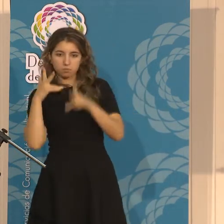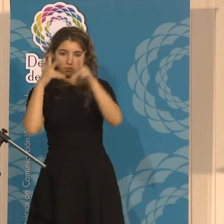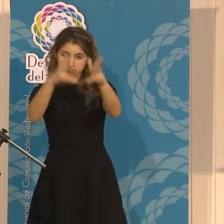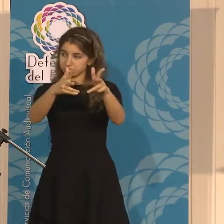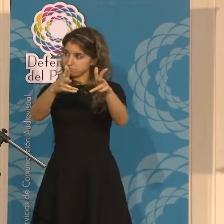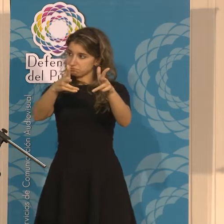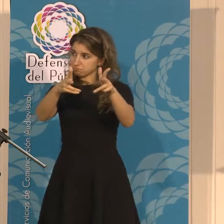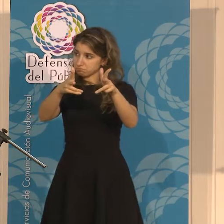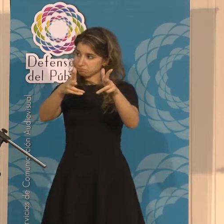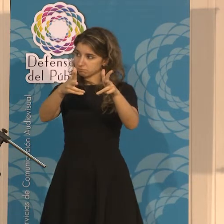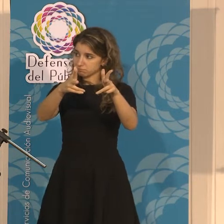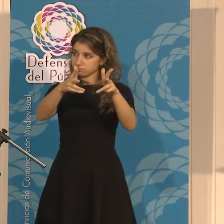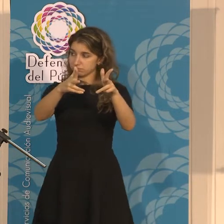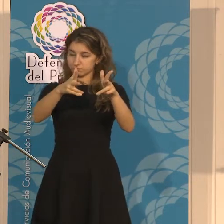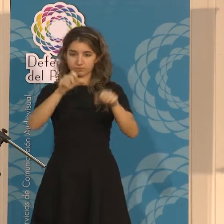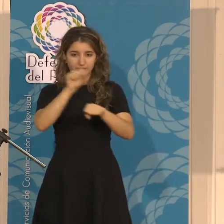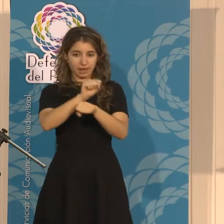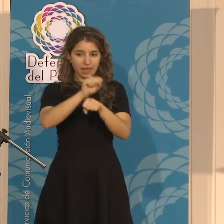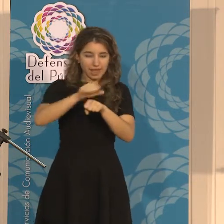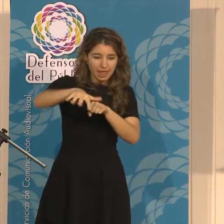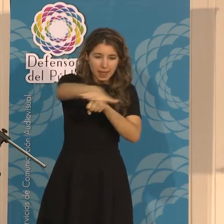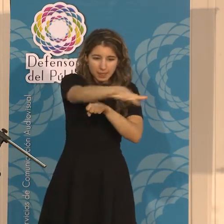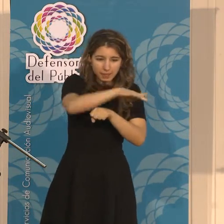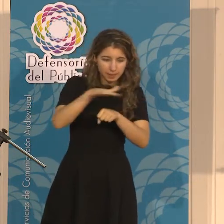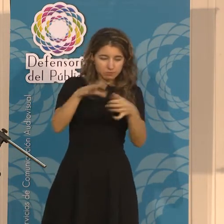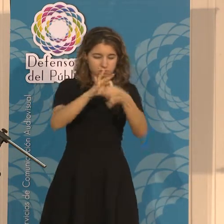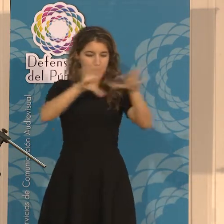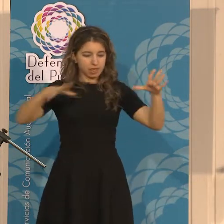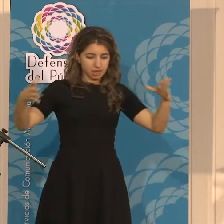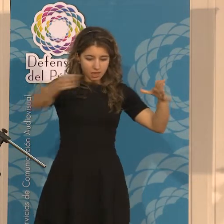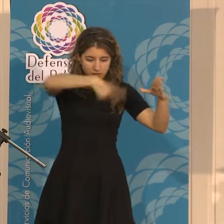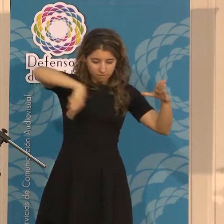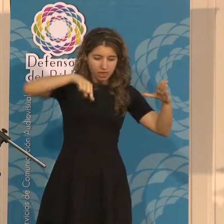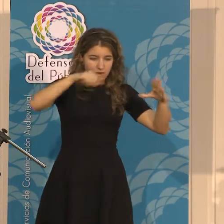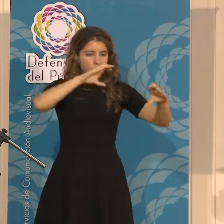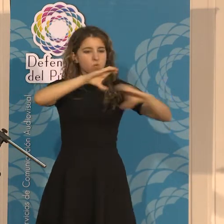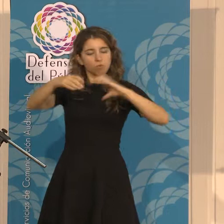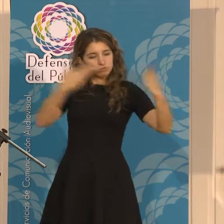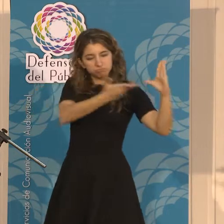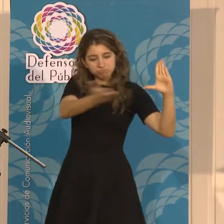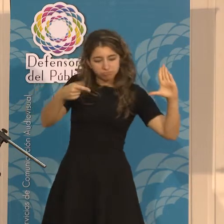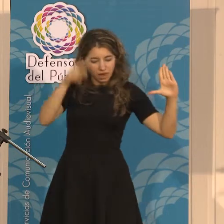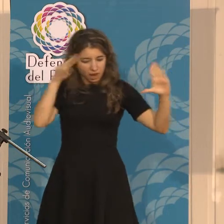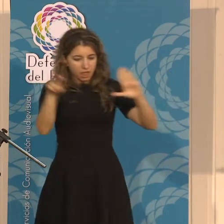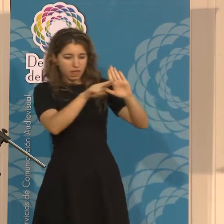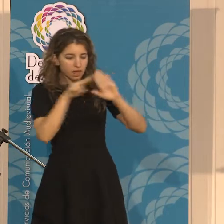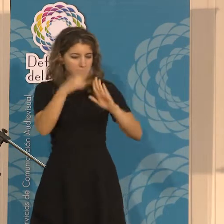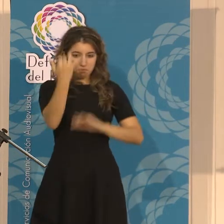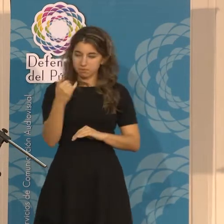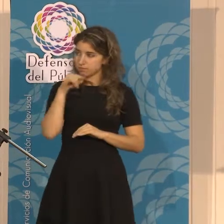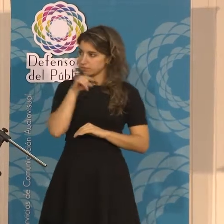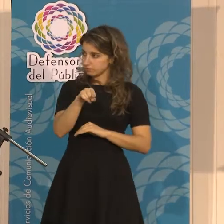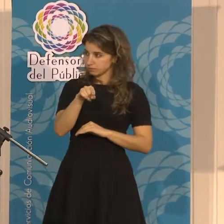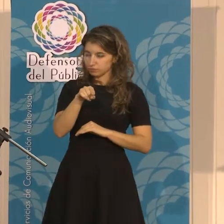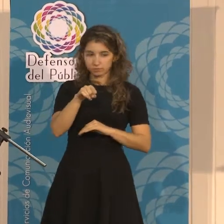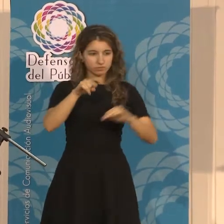lograr espacios inclusivos democráticos respetuosos de comunicación es un desafío que también debería alcanzar a